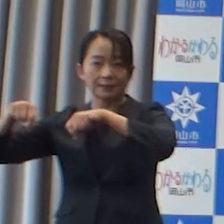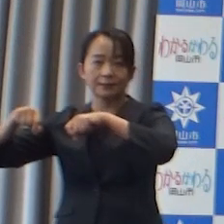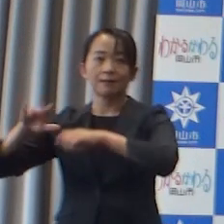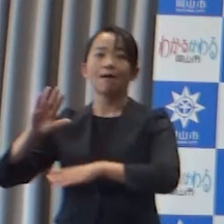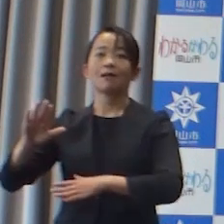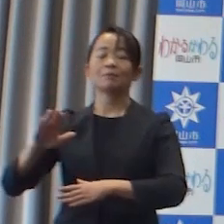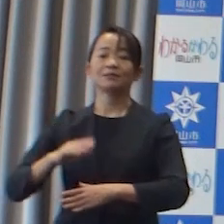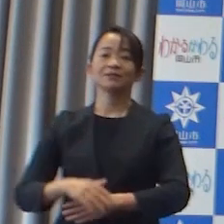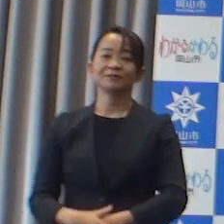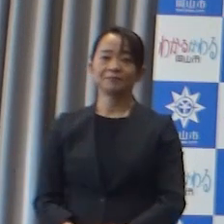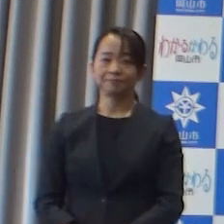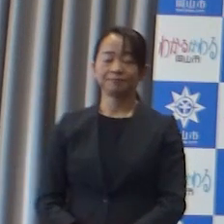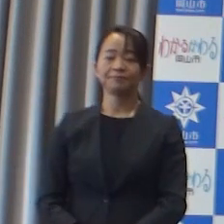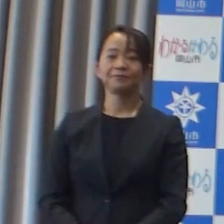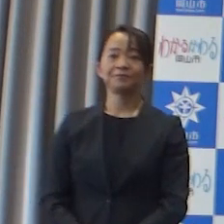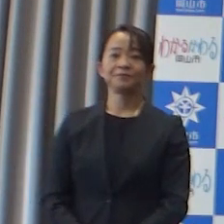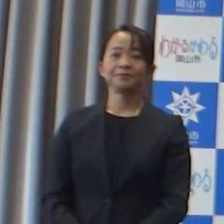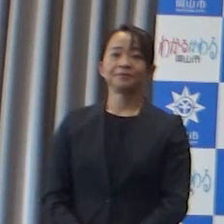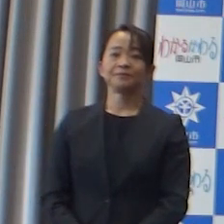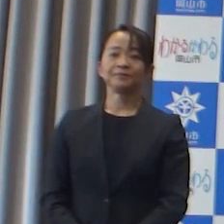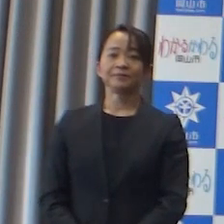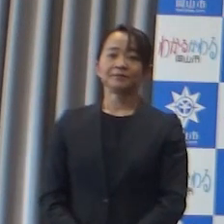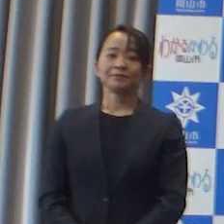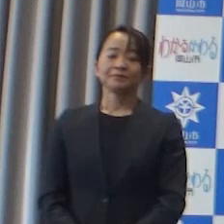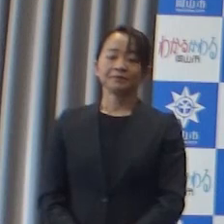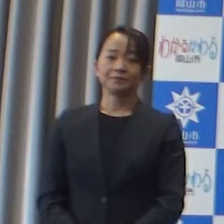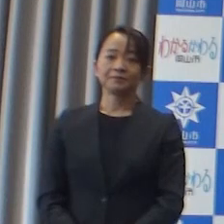定であります。